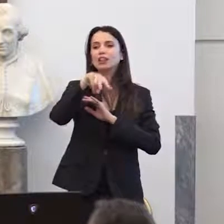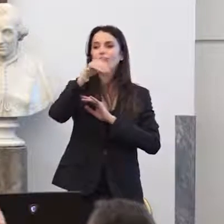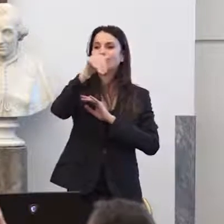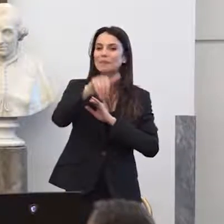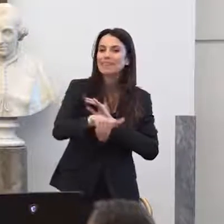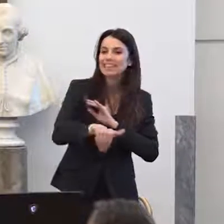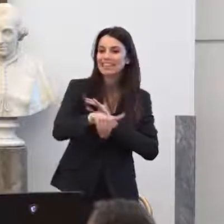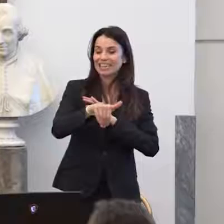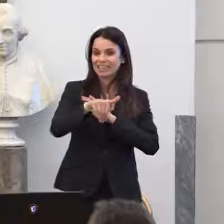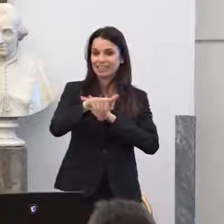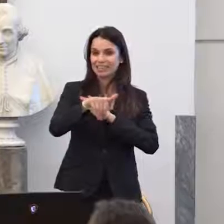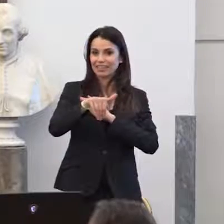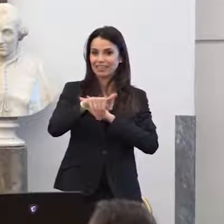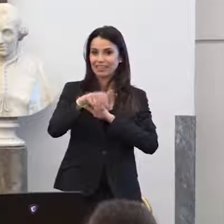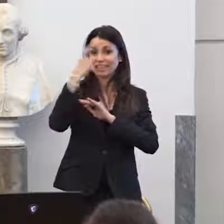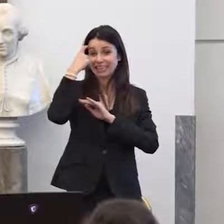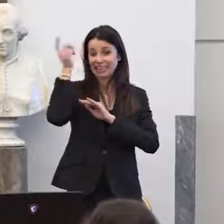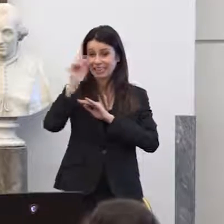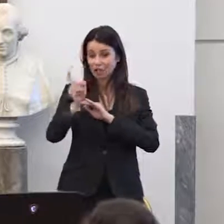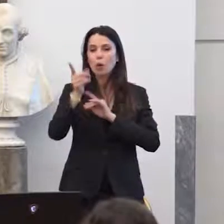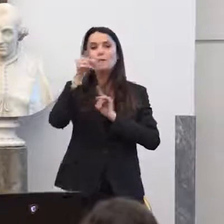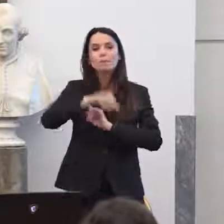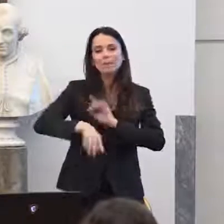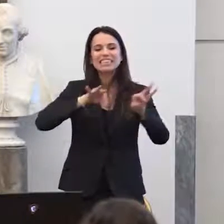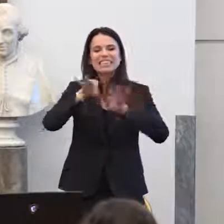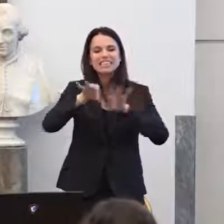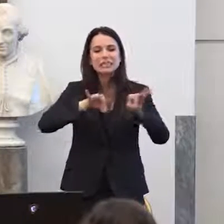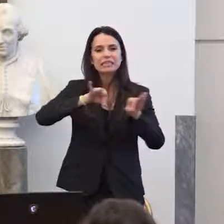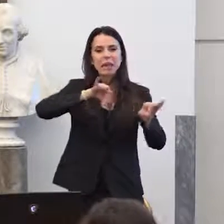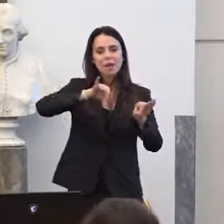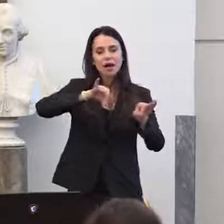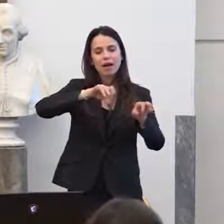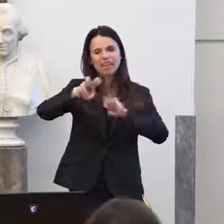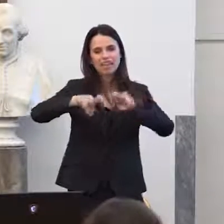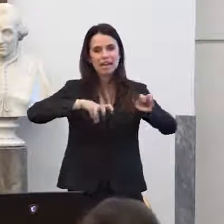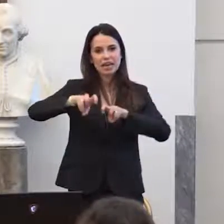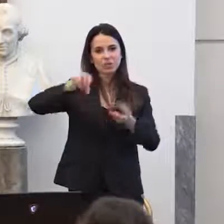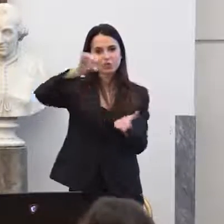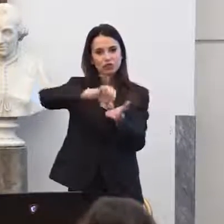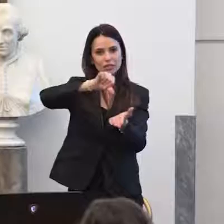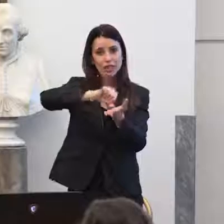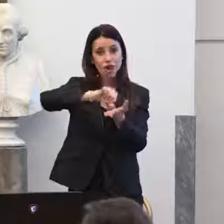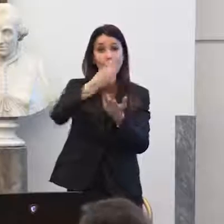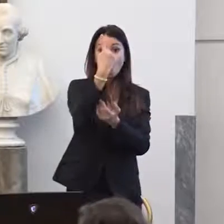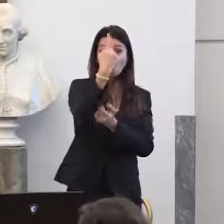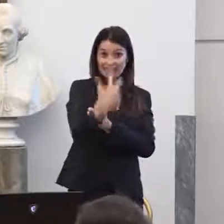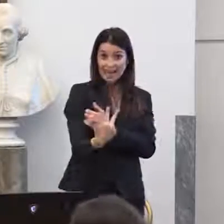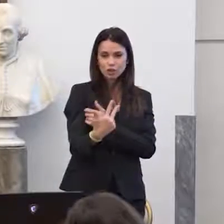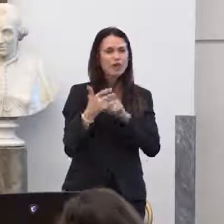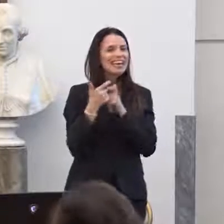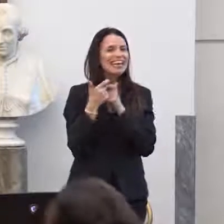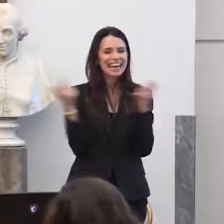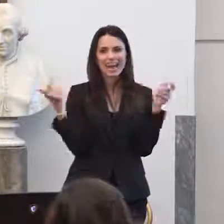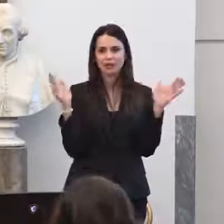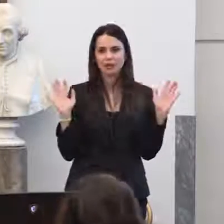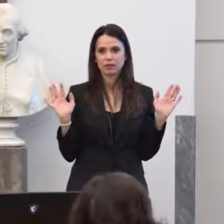come patologia che riguarda il sistema nervoso centrale, quindi il cervello. Di questi un terzo sono gravissimi, quindi 140 pazienti al